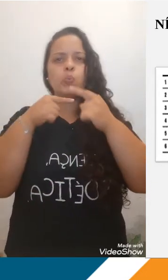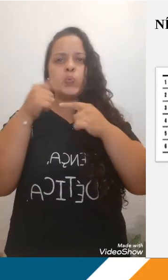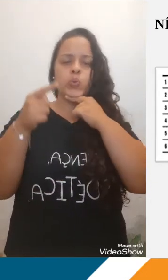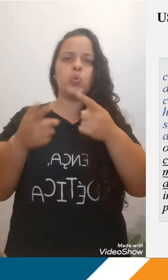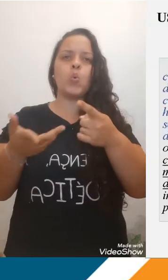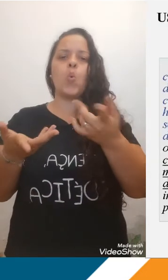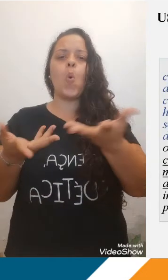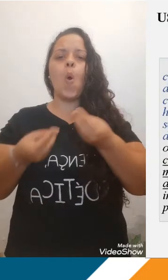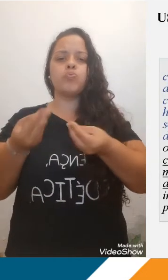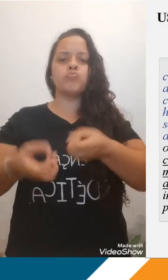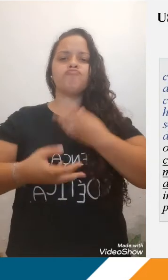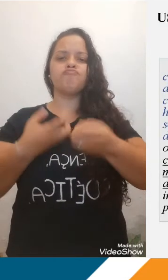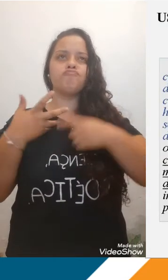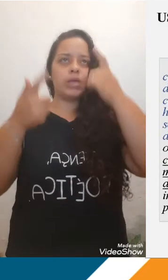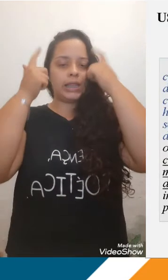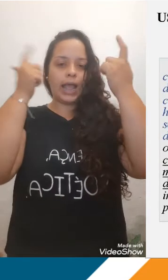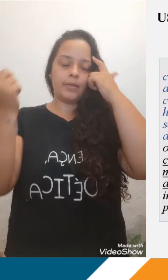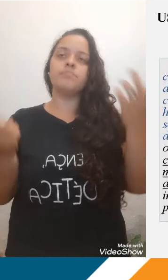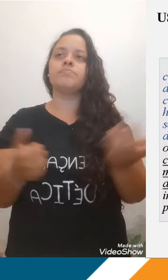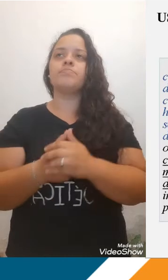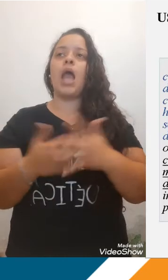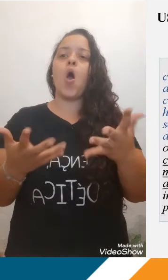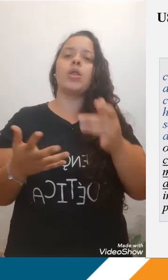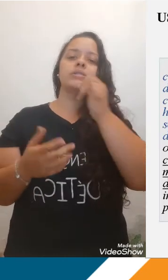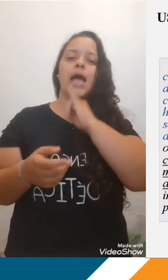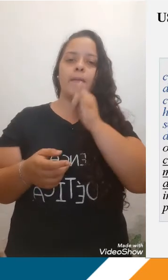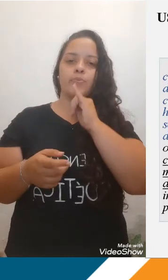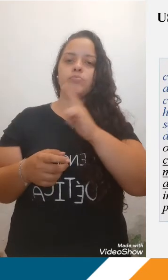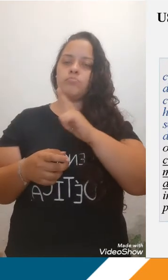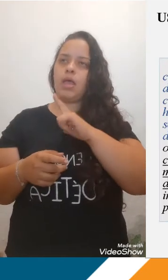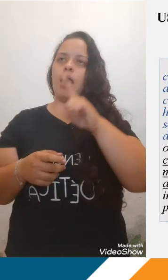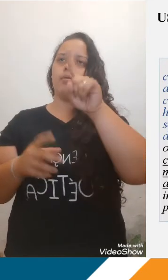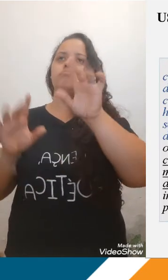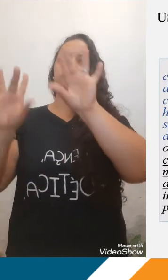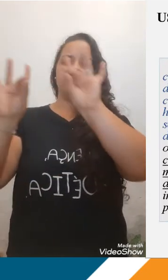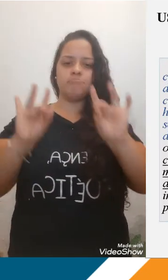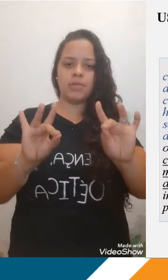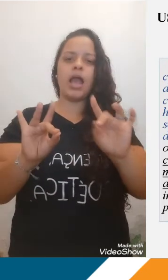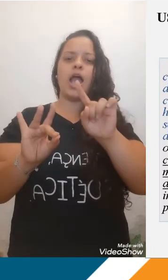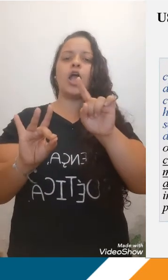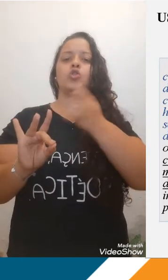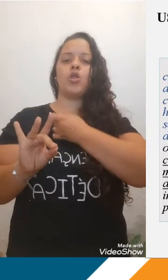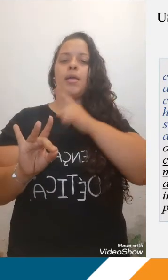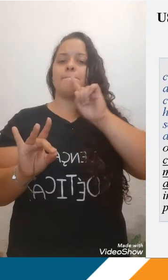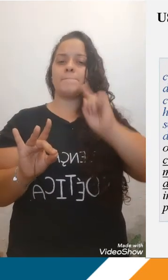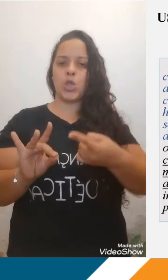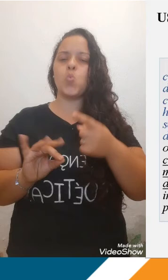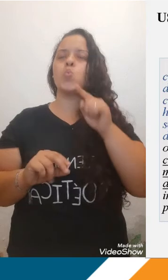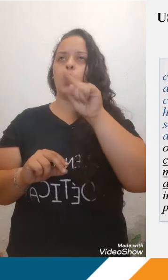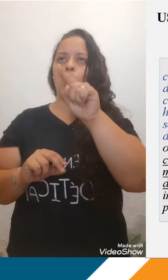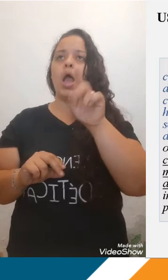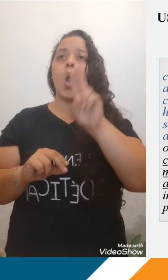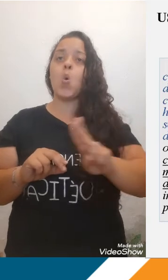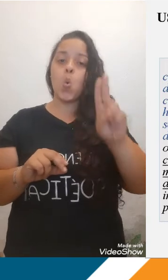a criatividade. Eu trouxe um uso exemplar, né, que foi retirado de uma das redações nota 1000 do mesmo ano, e